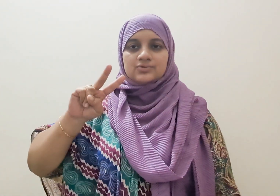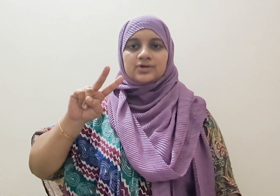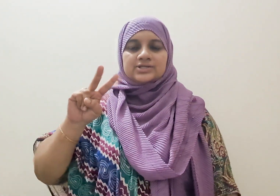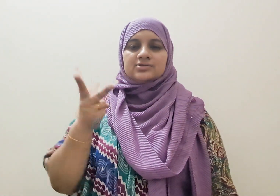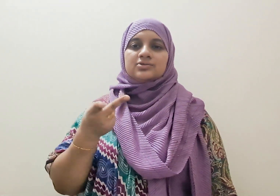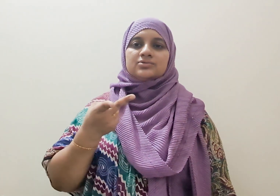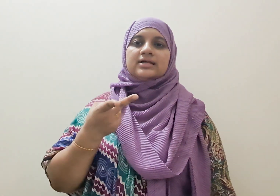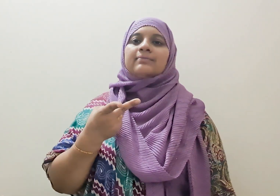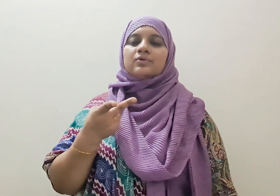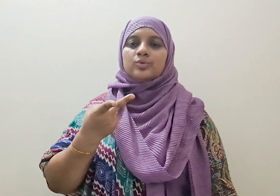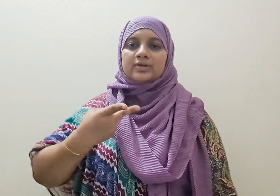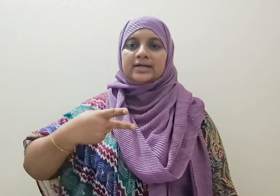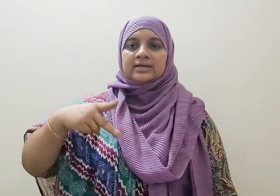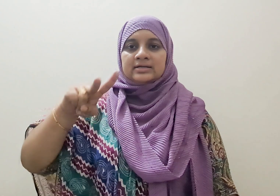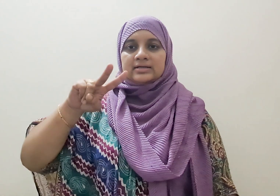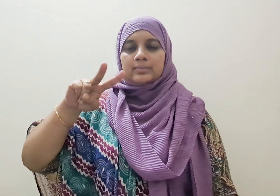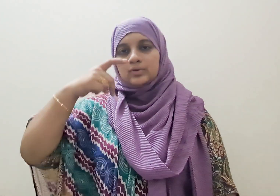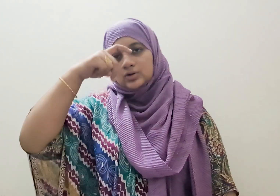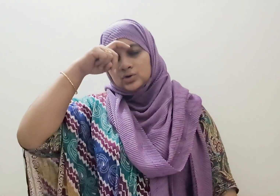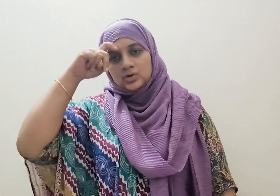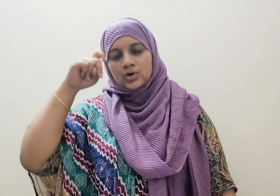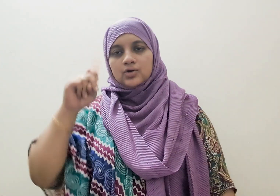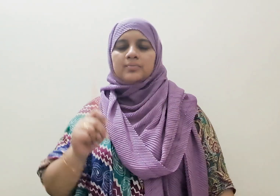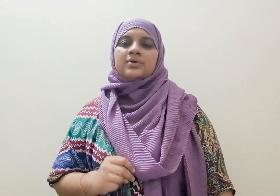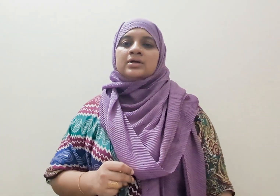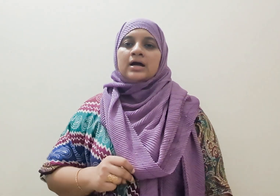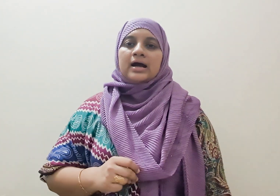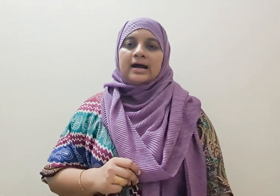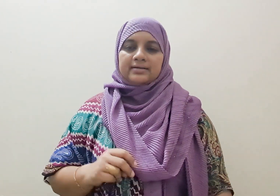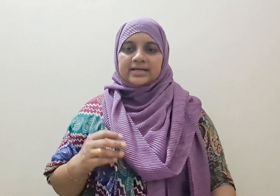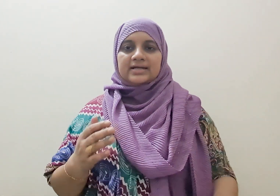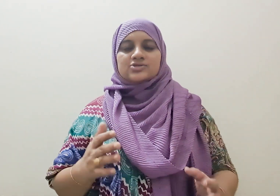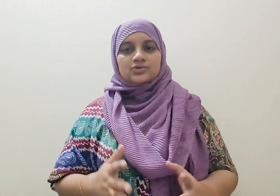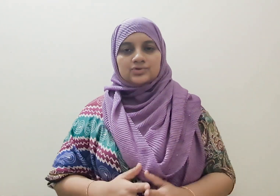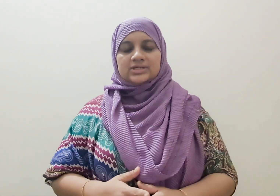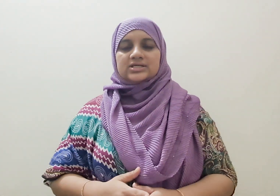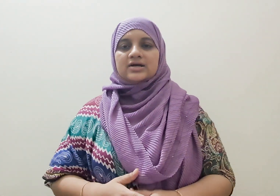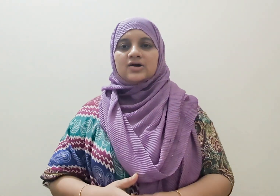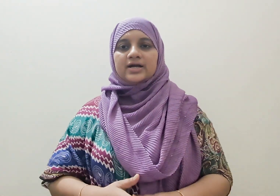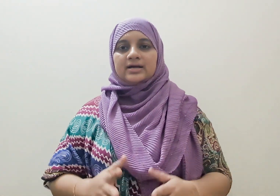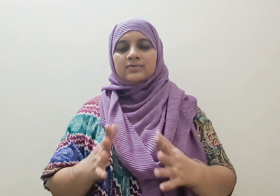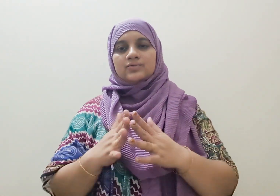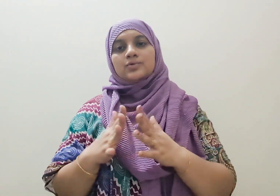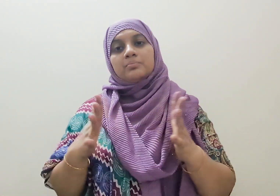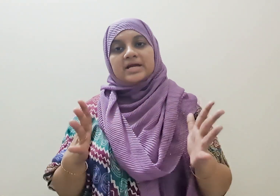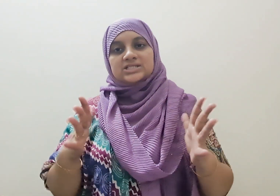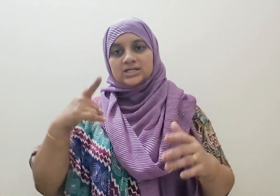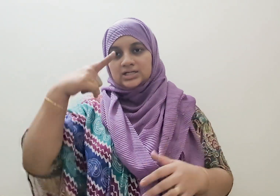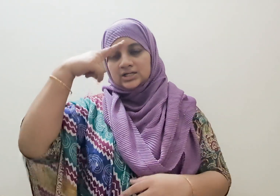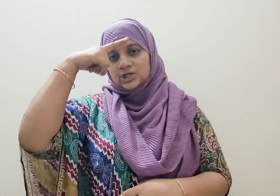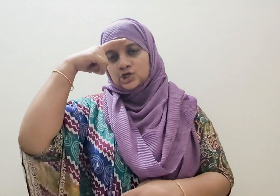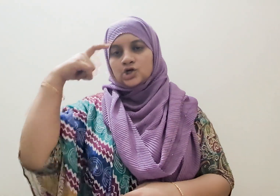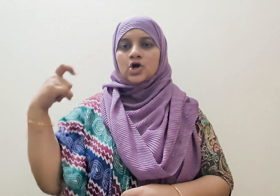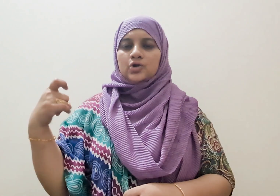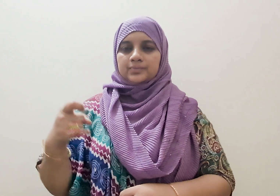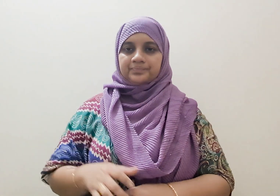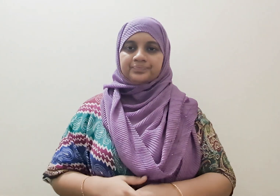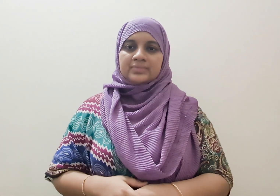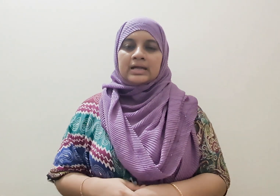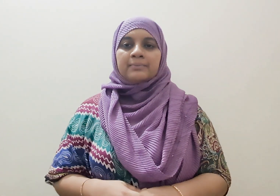কিছু ডাবল বললে ডাবল গরম। আর এটা আসলে দুটো ইশারা হয়। খুব বেশি গরম।